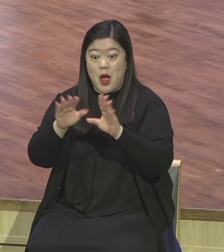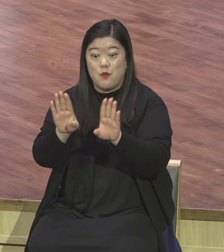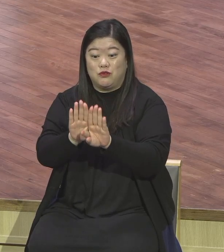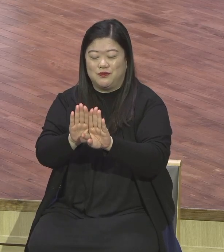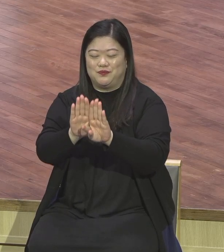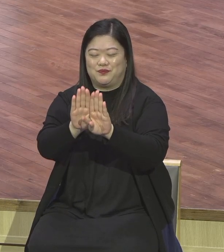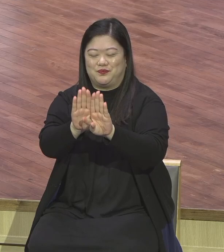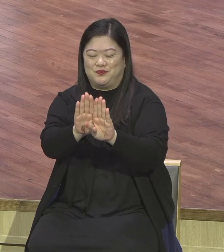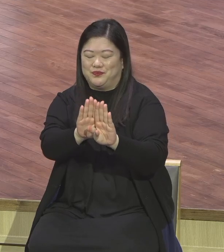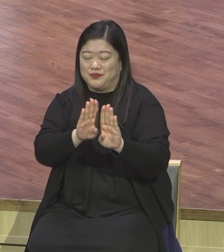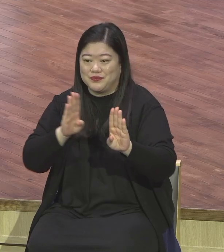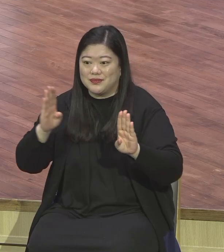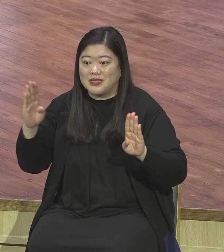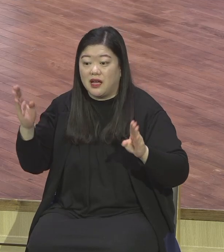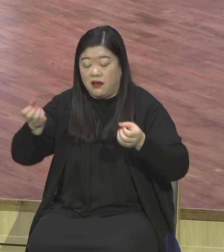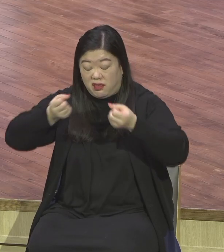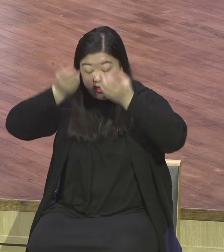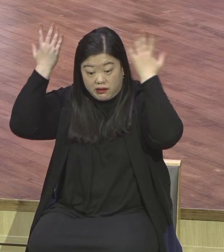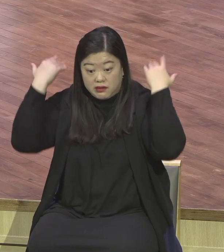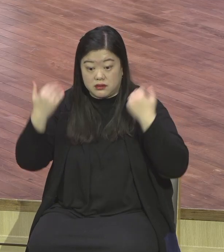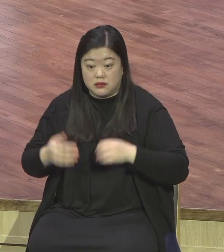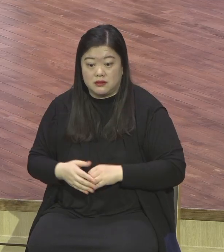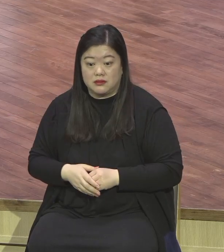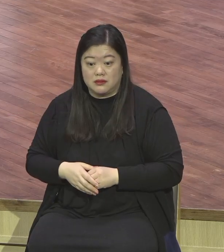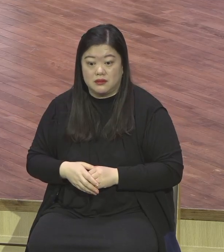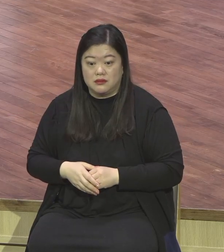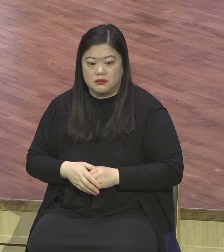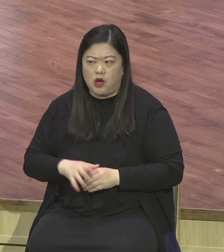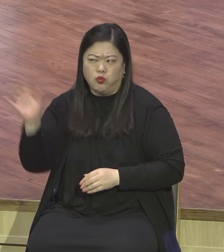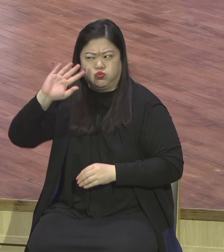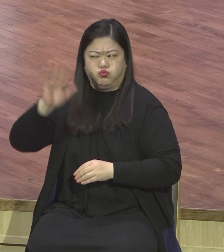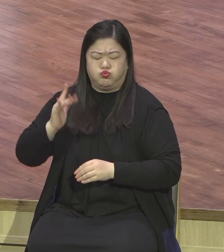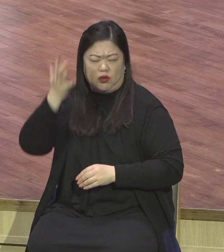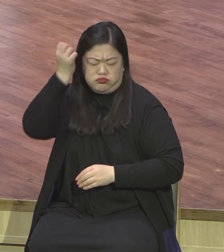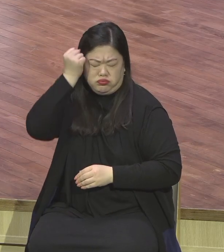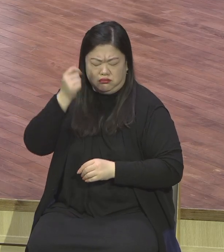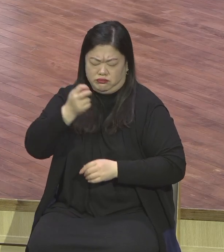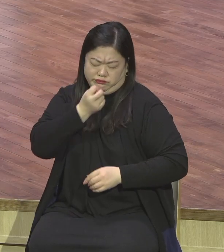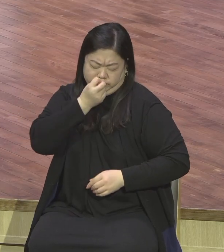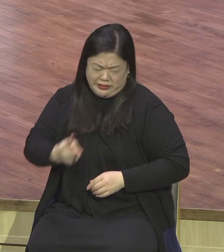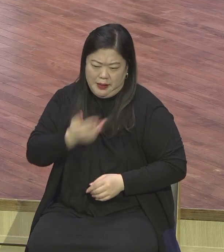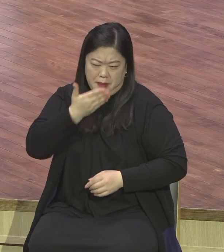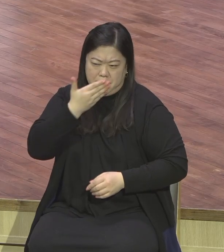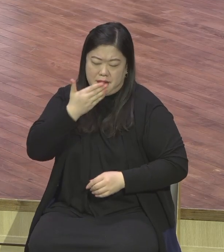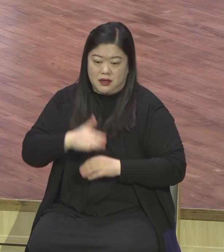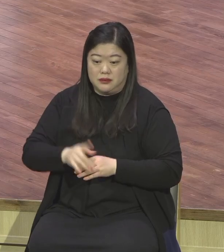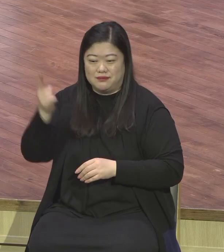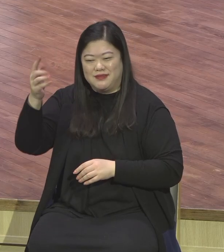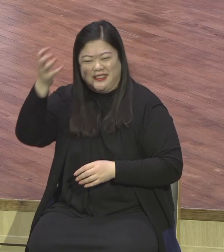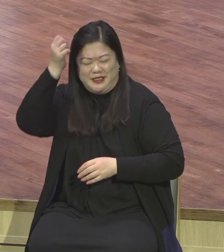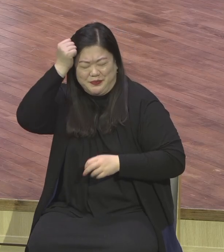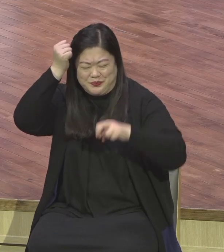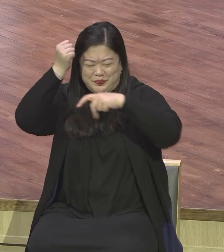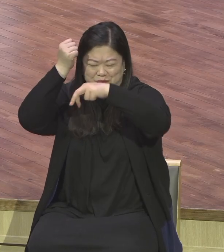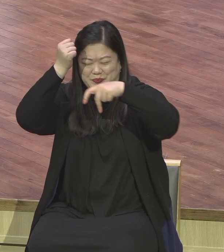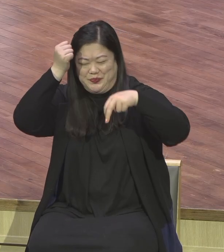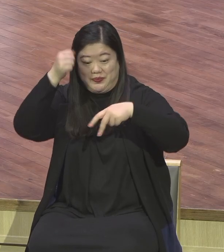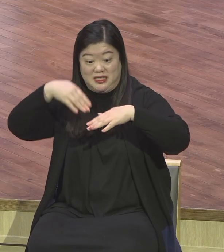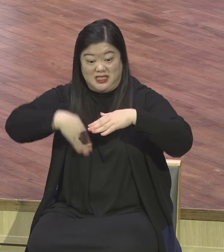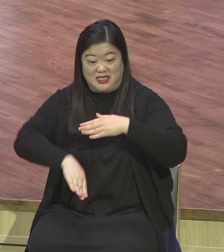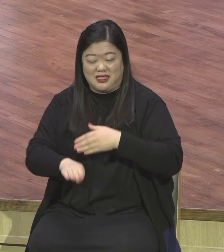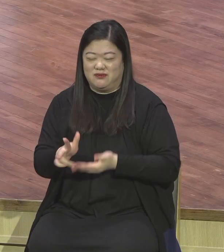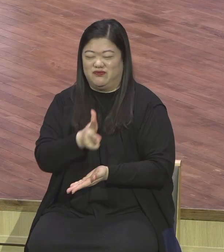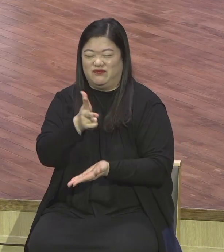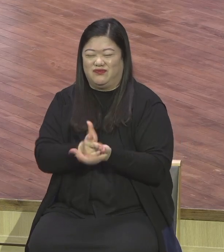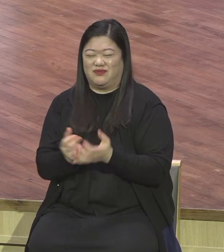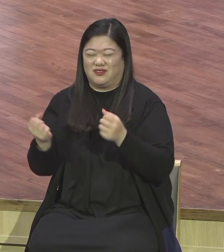주차장 들어가 차 빼다가 다 빼앗게 집에 가서 마누라고 남편하고 싸우다가 아이들 때문에 또 문제 삭건들 전화 한 통 받아가지고